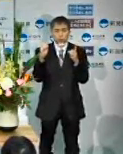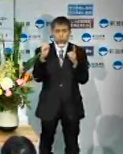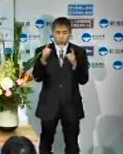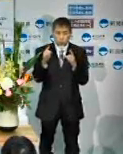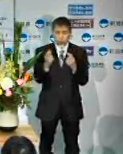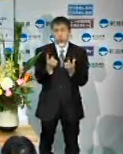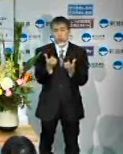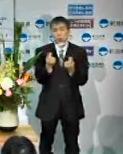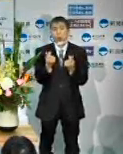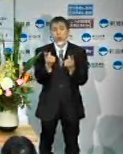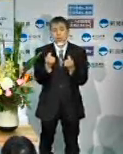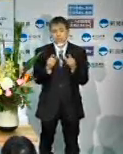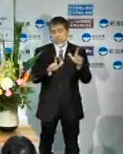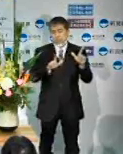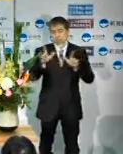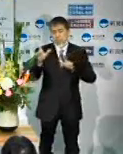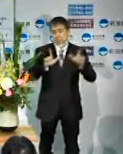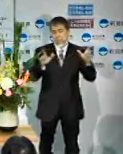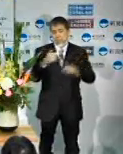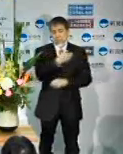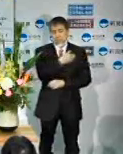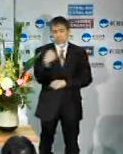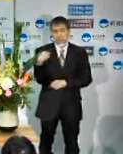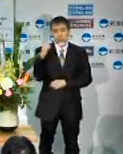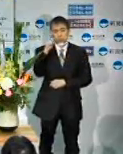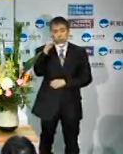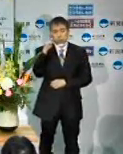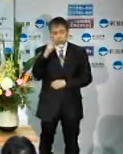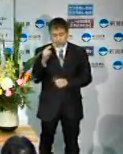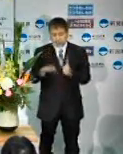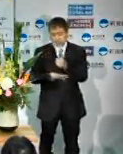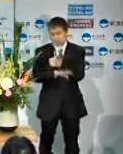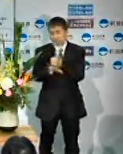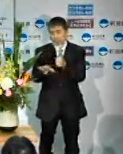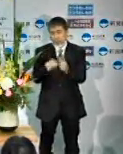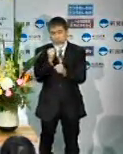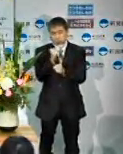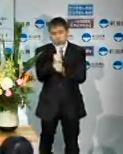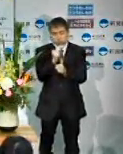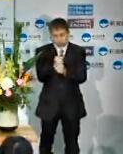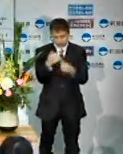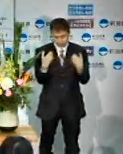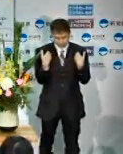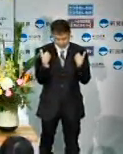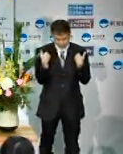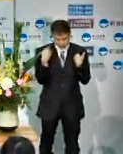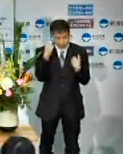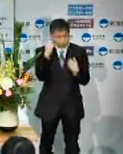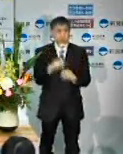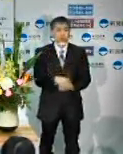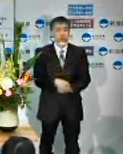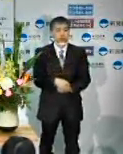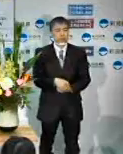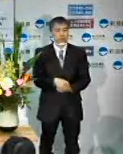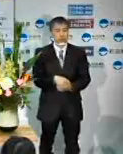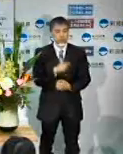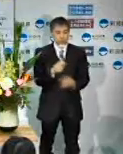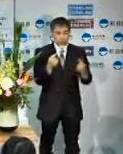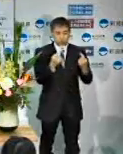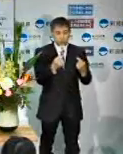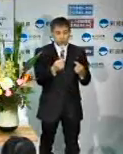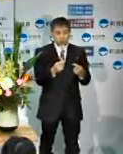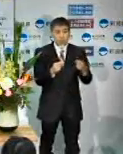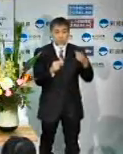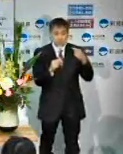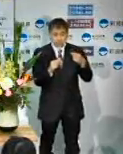同様な形でできるような環境を作っていくということは必要だと思ってますけれども、それぞれ個々 そのイベントな